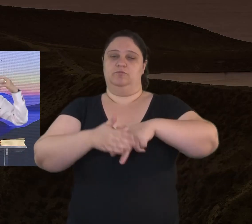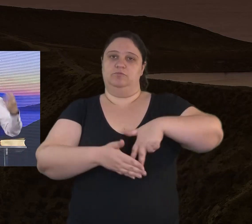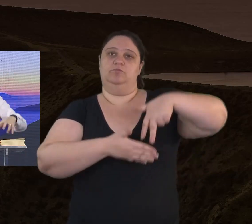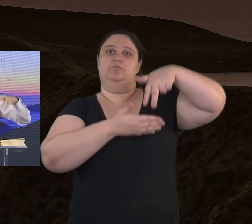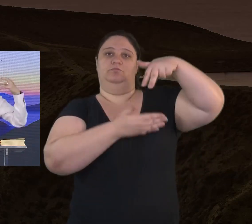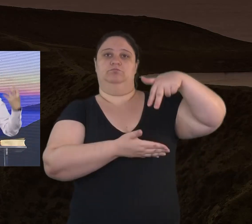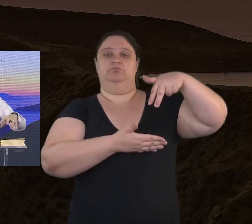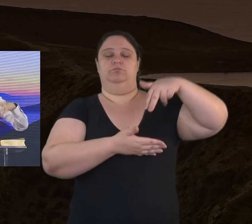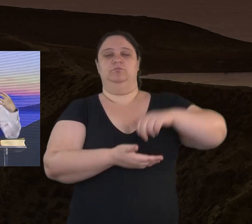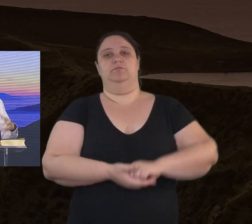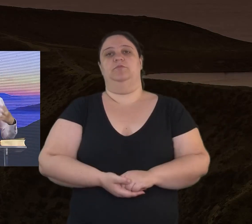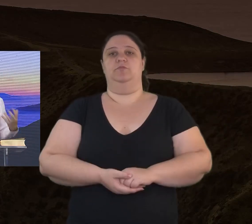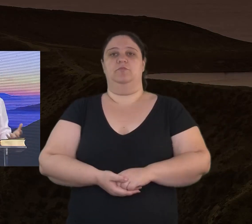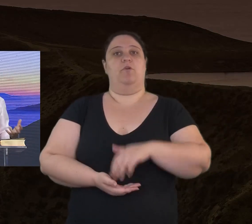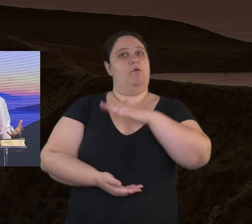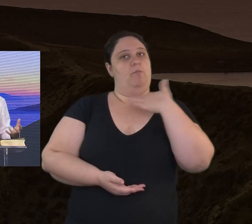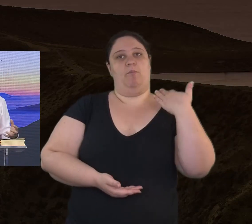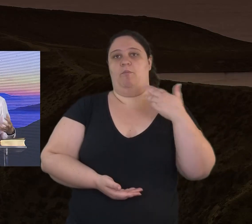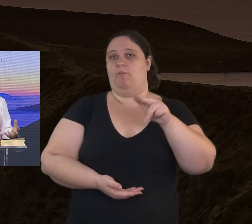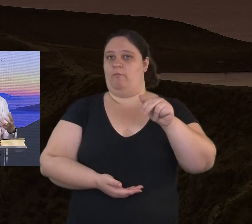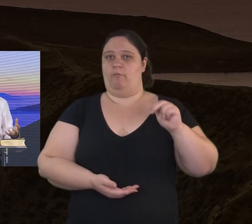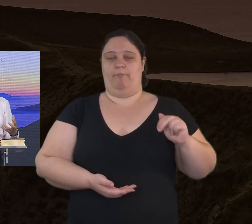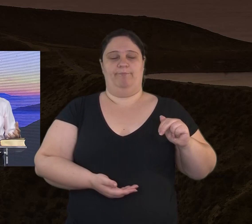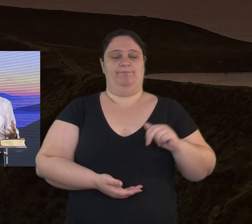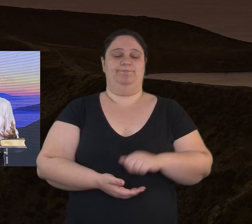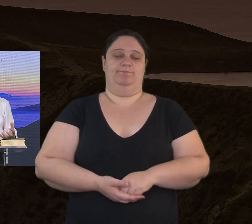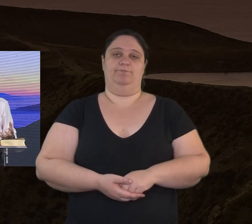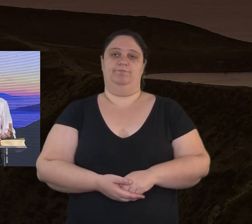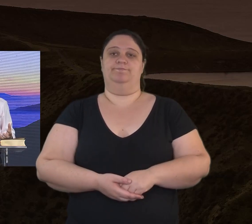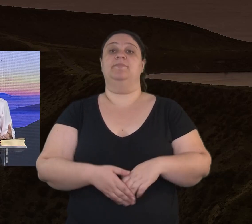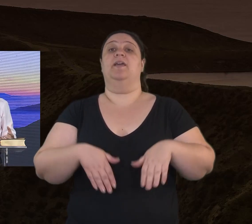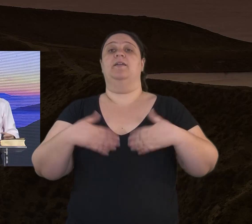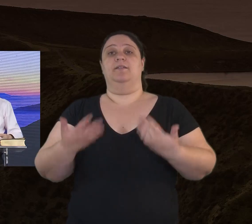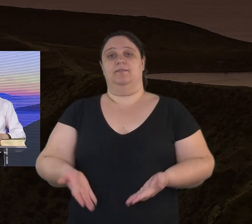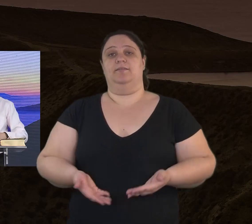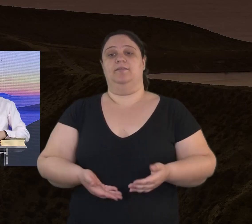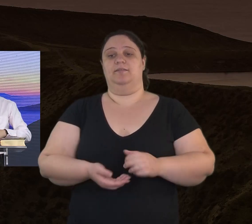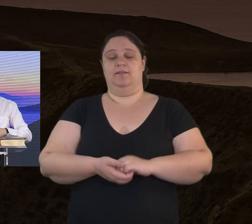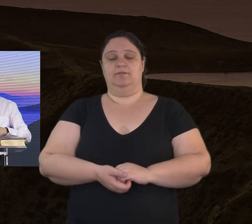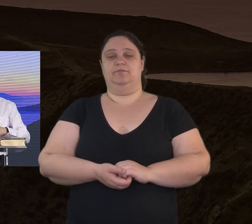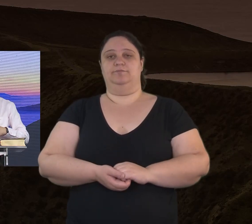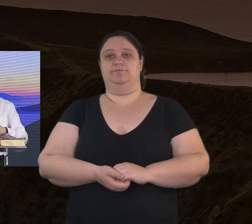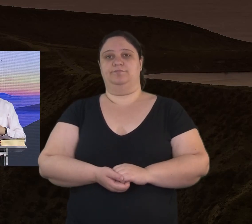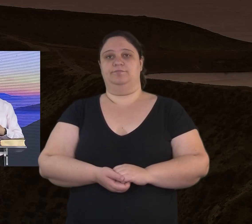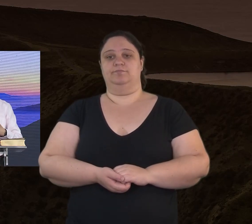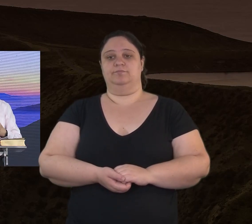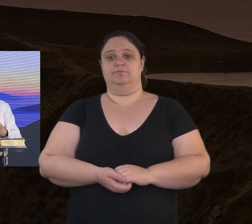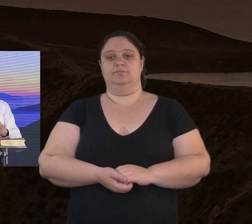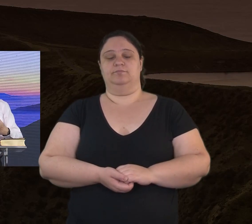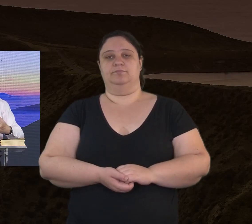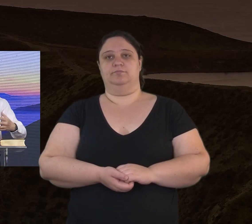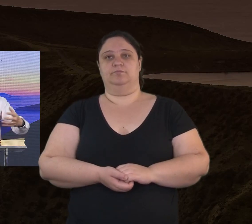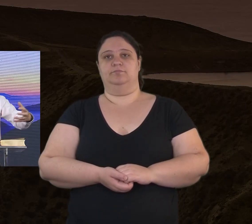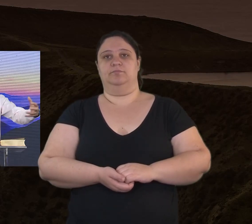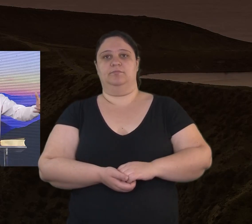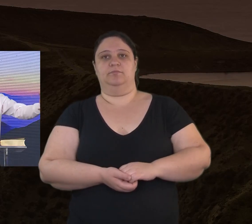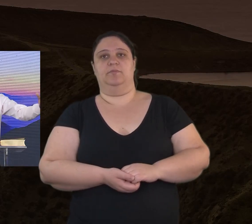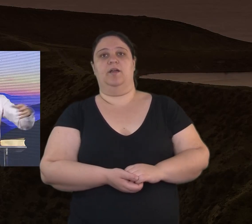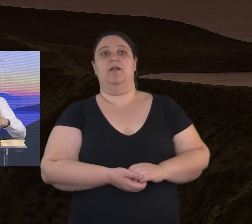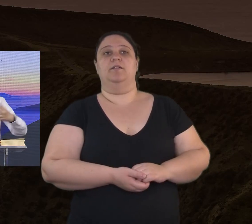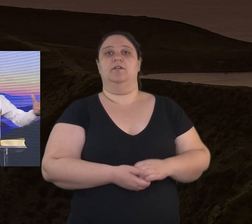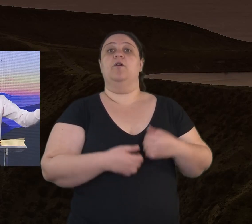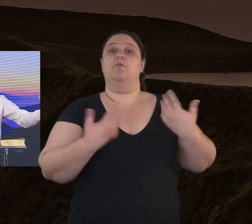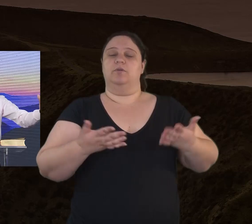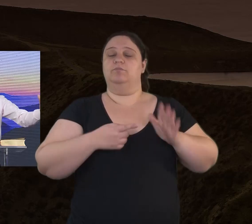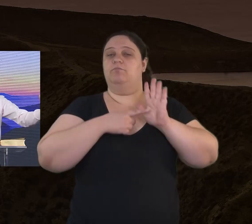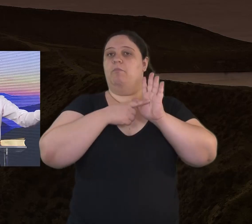corpo espiritual, celestial e imortal. Dessa forma, meus queridos irmãos, a revelação da glória do Filho de